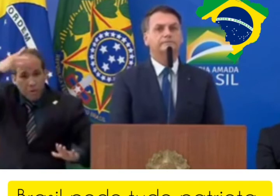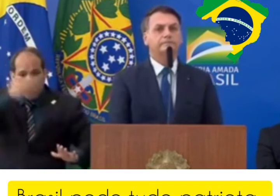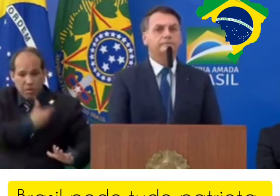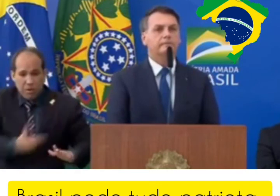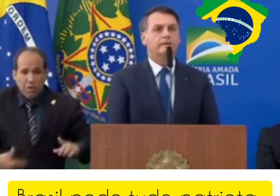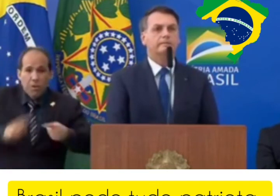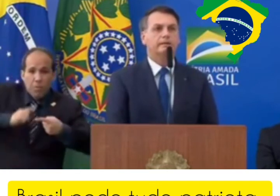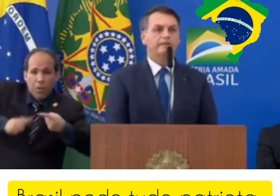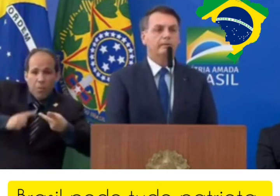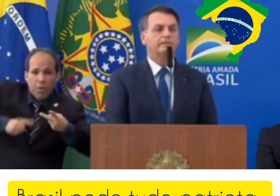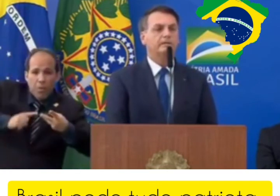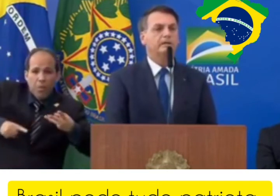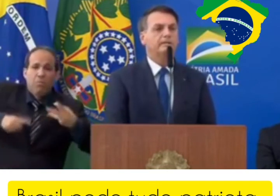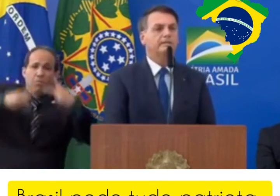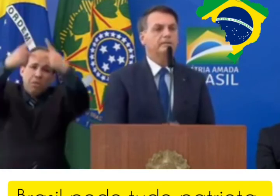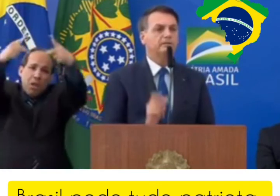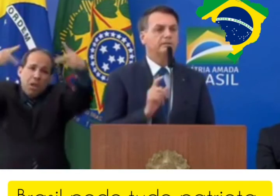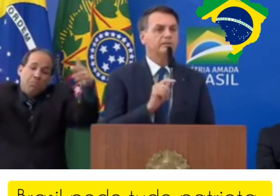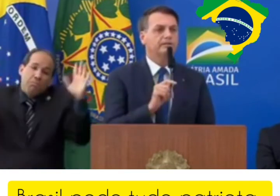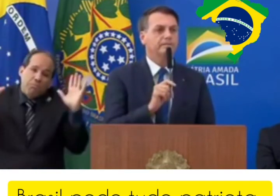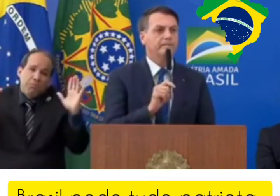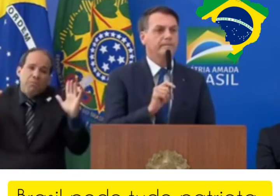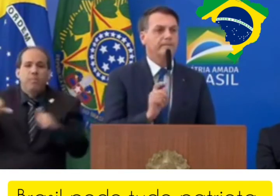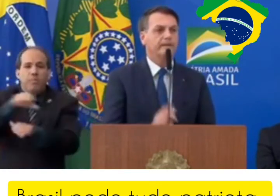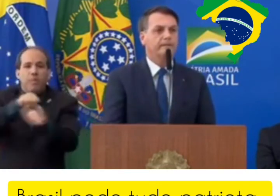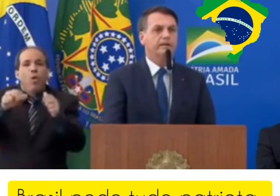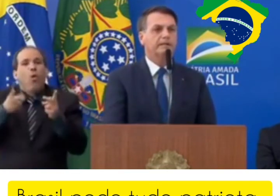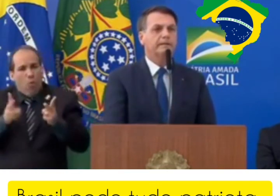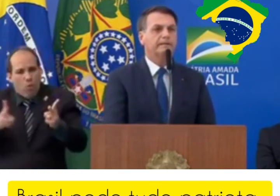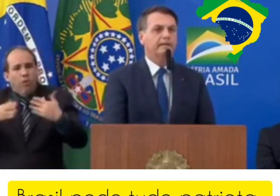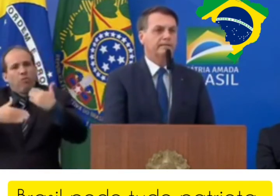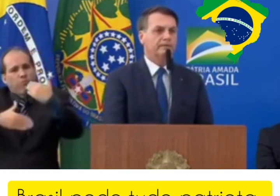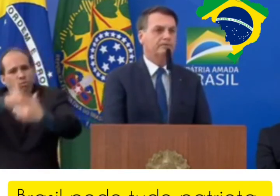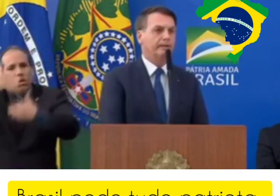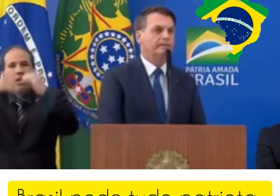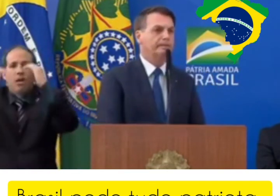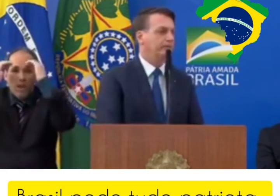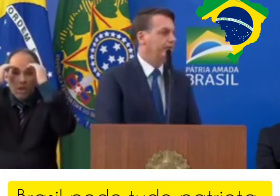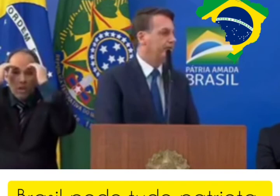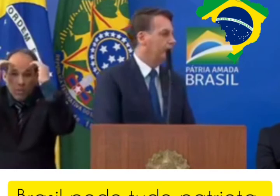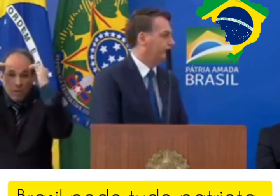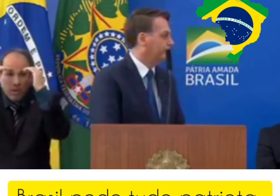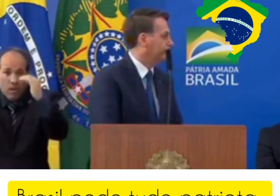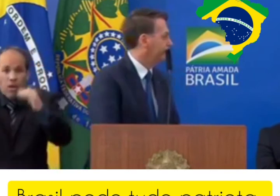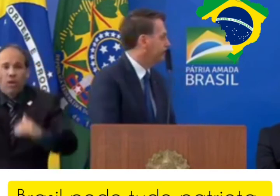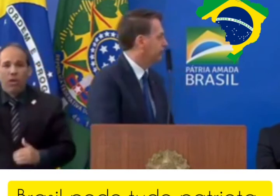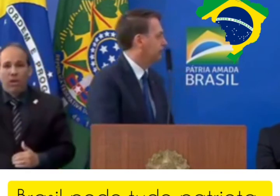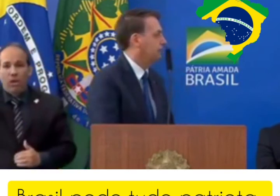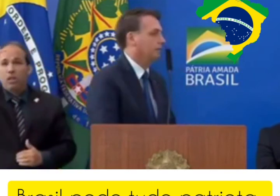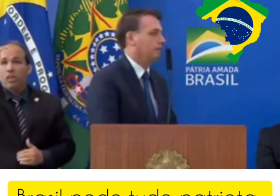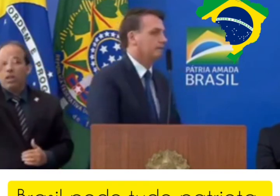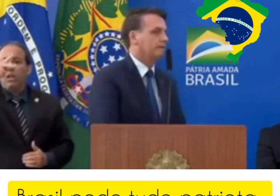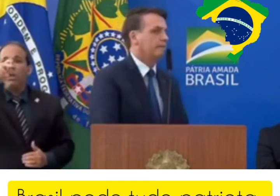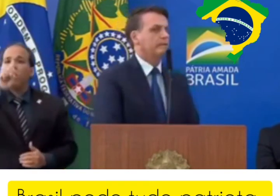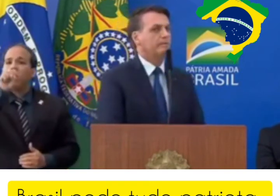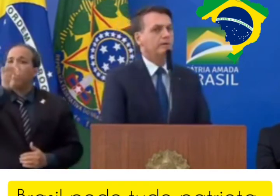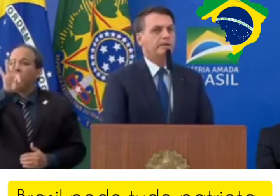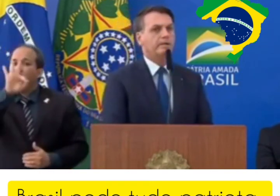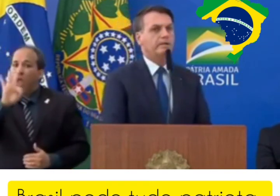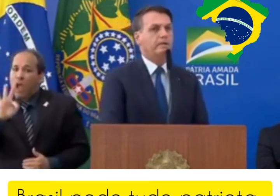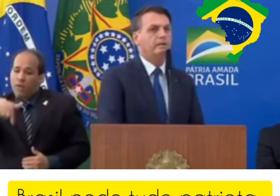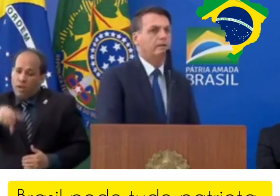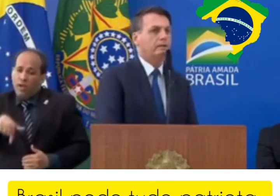governadores. Mas vamos seguir o destino. Vamos respeitar a decisão do Supremo Tribunal Federal, que afinal de contas, estamos